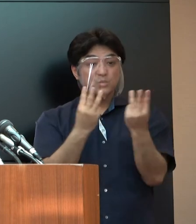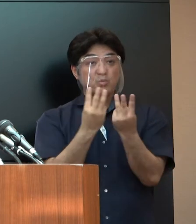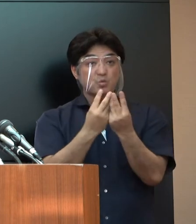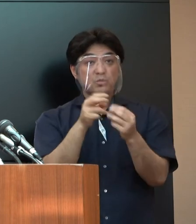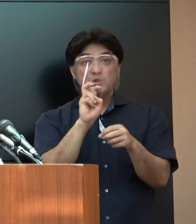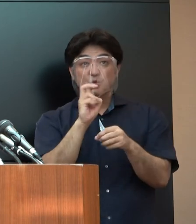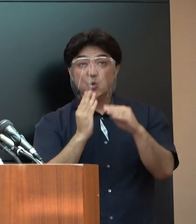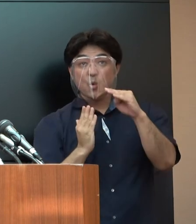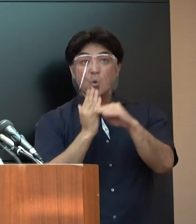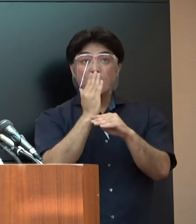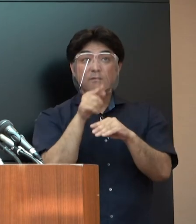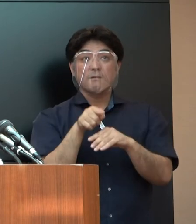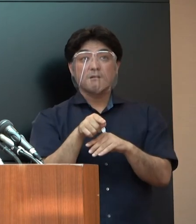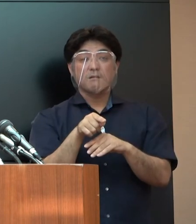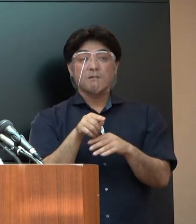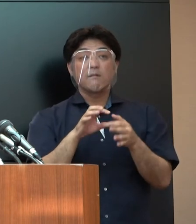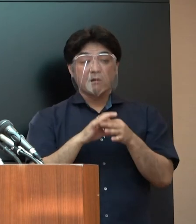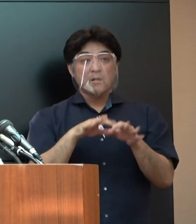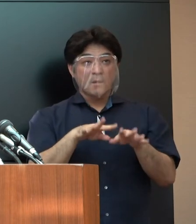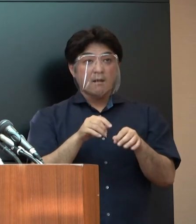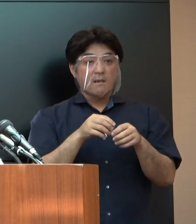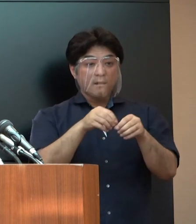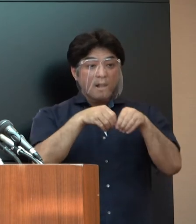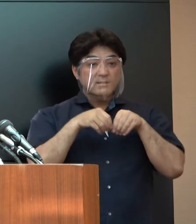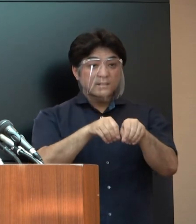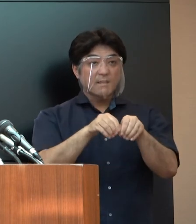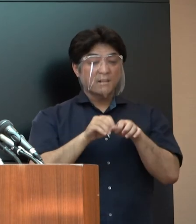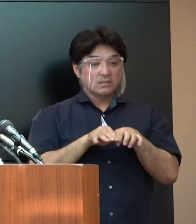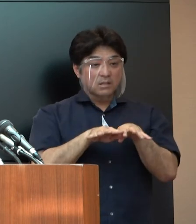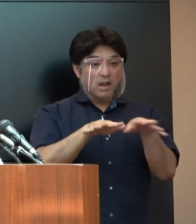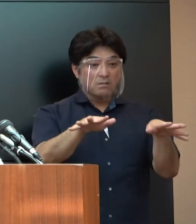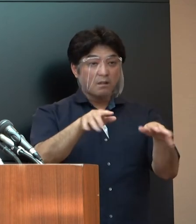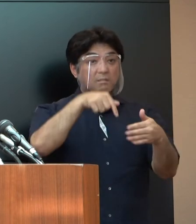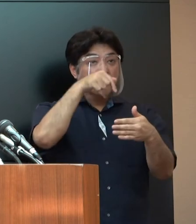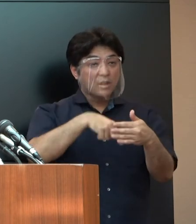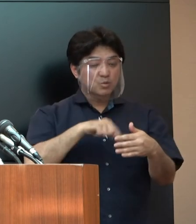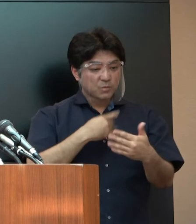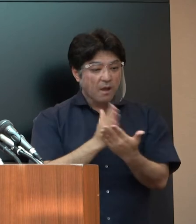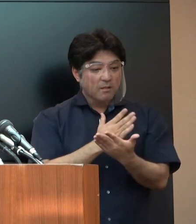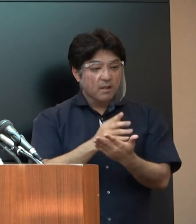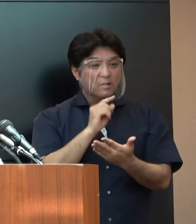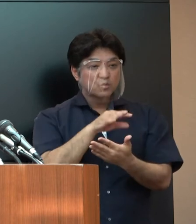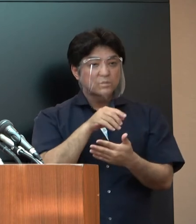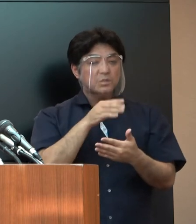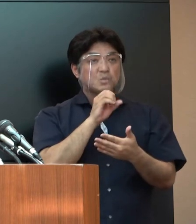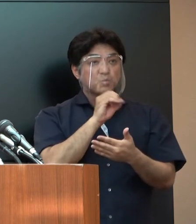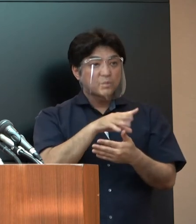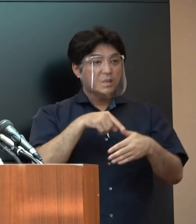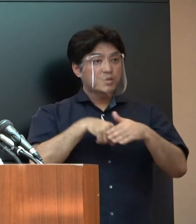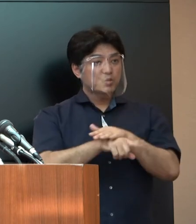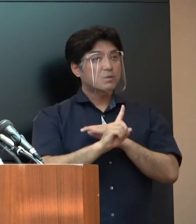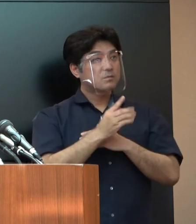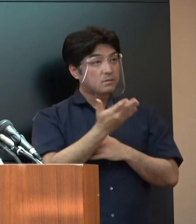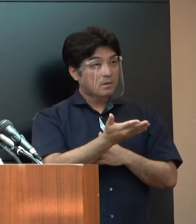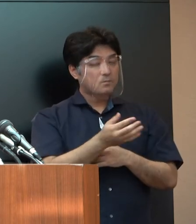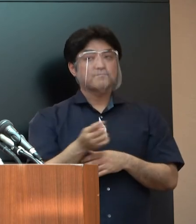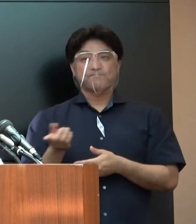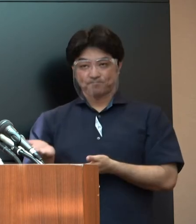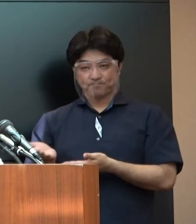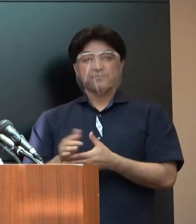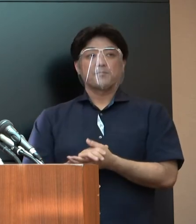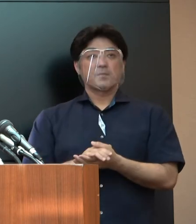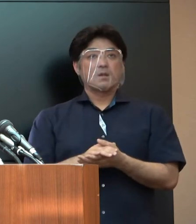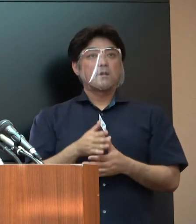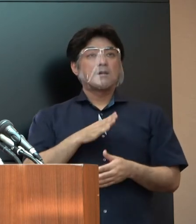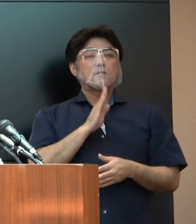を超えて感染が広がっている中でこのような判断をした理由についてお聞きします。 先ほども申し上げましたが、この